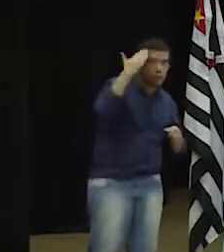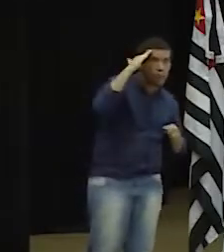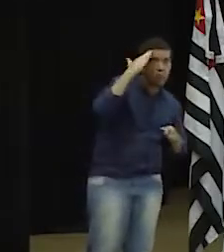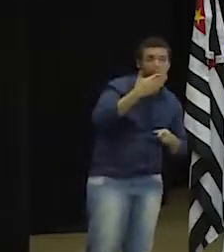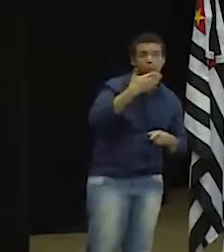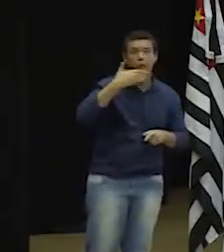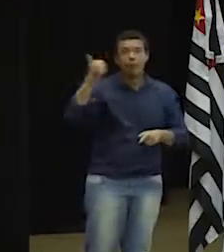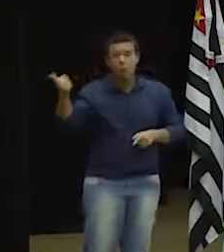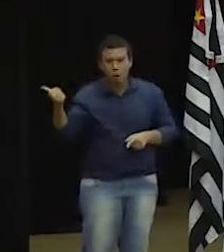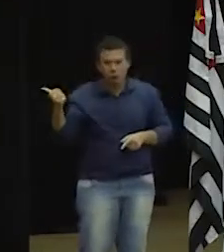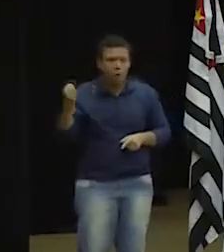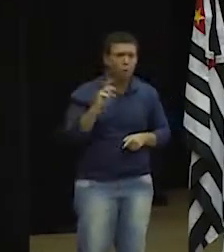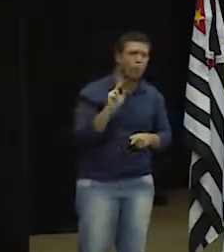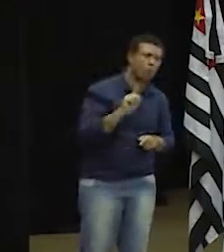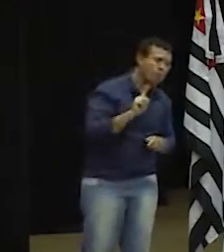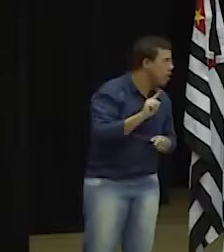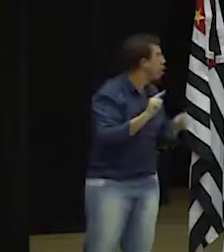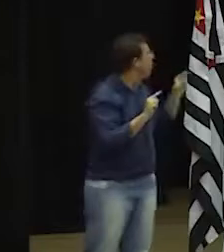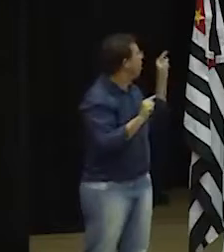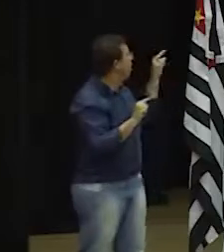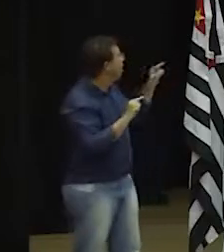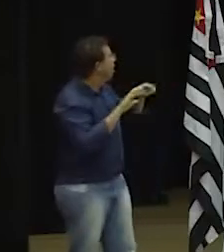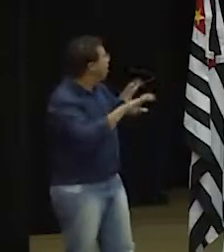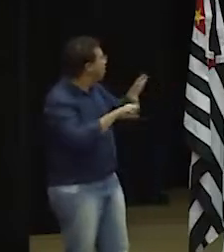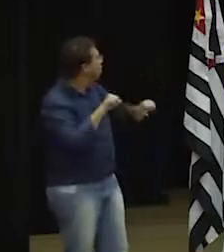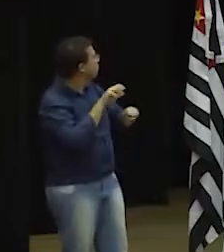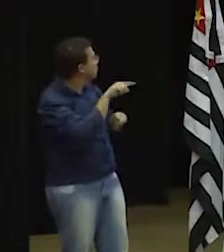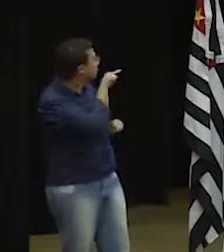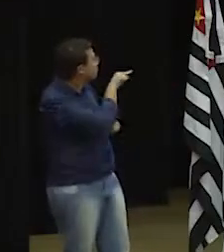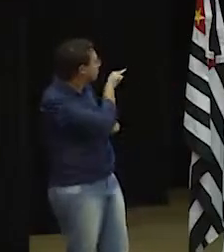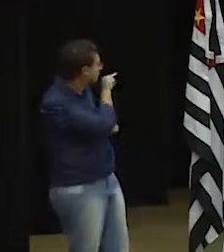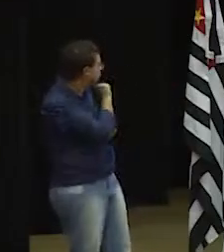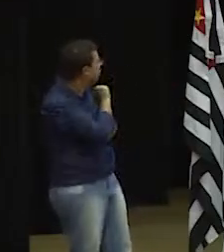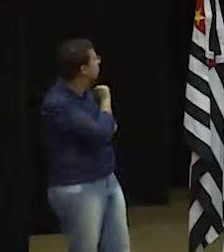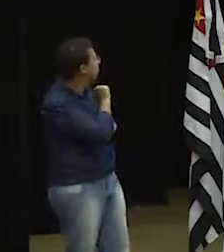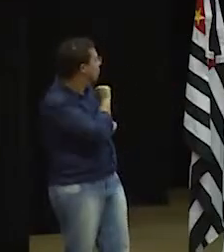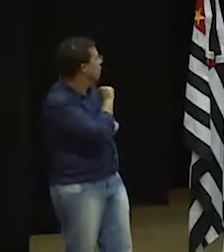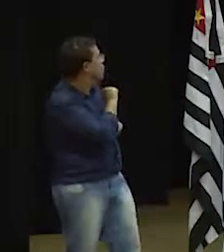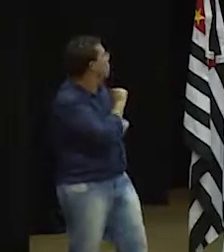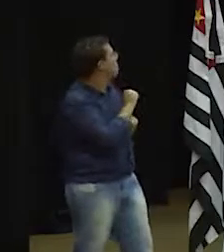perceber se a questão imagética auxiliava na compreensão ou não.